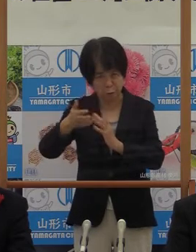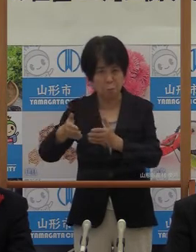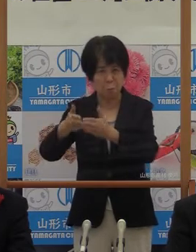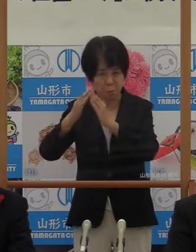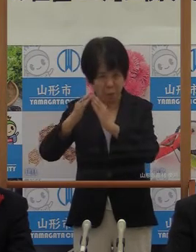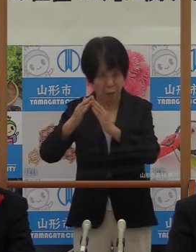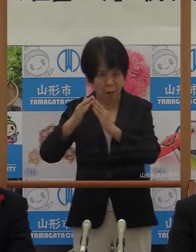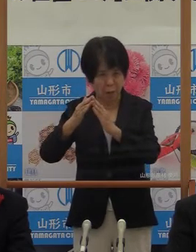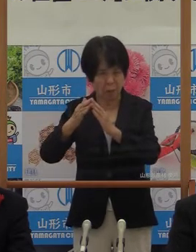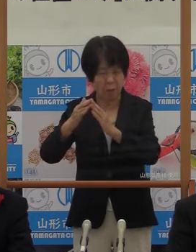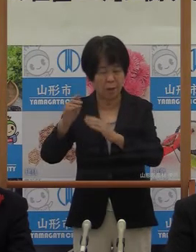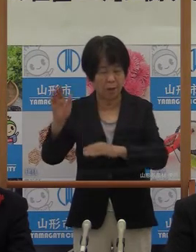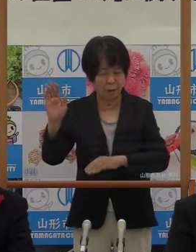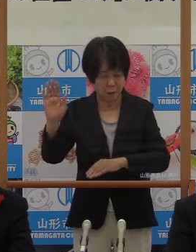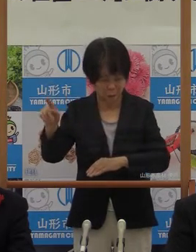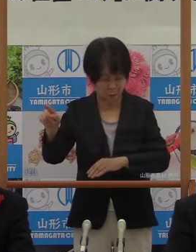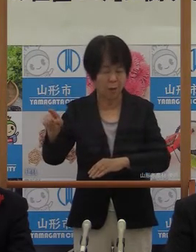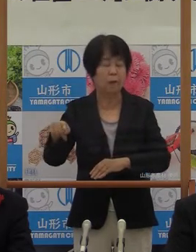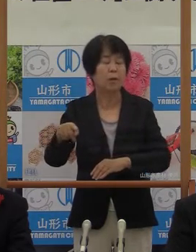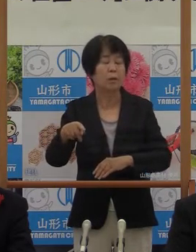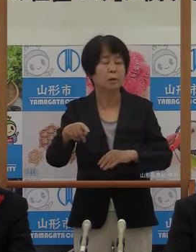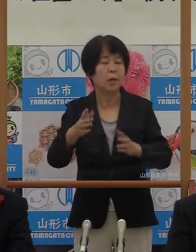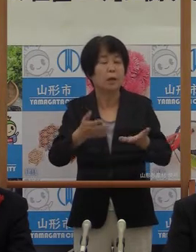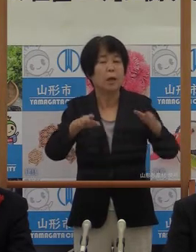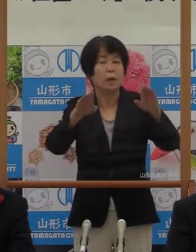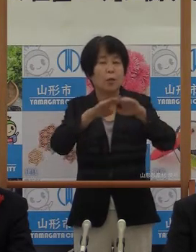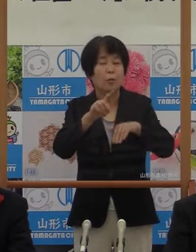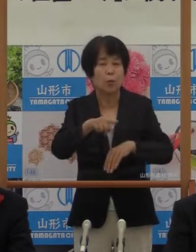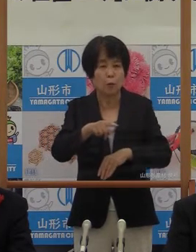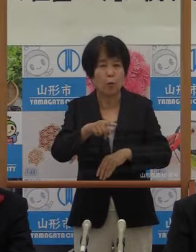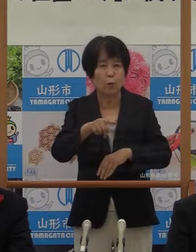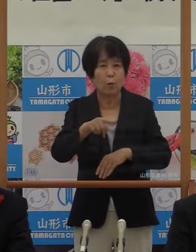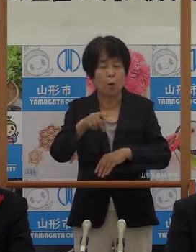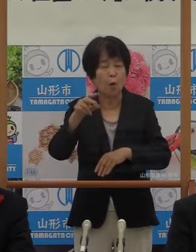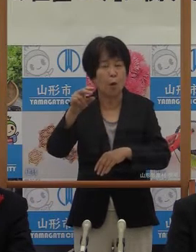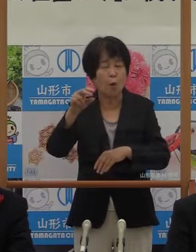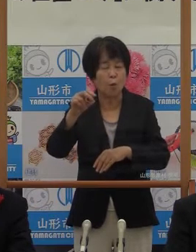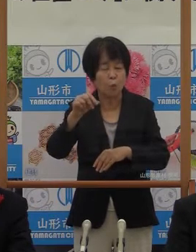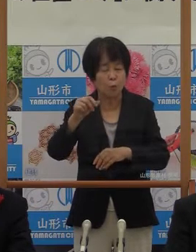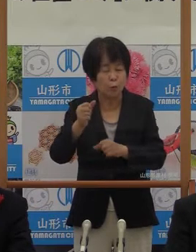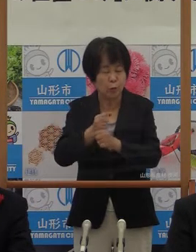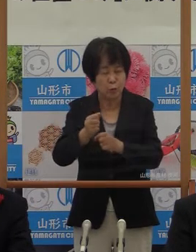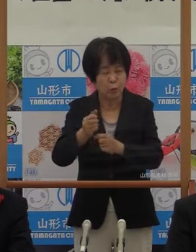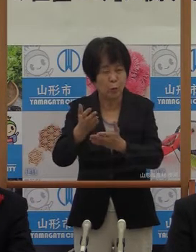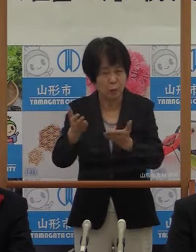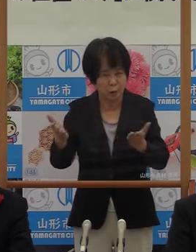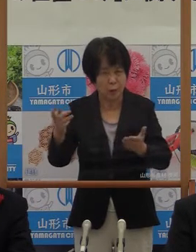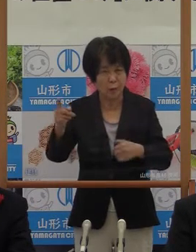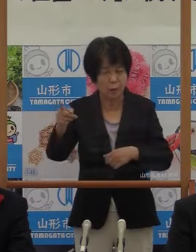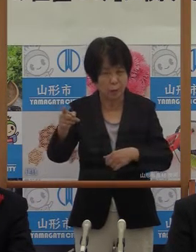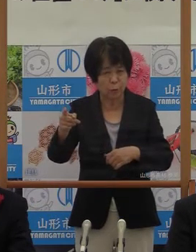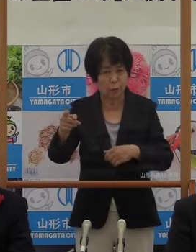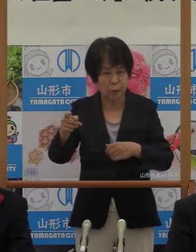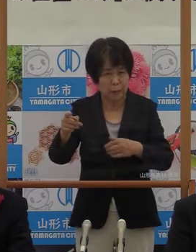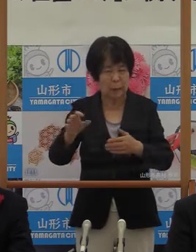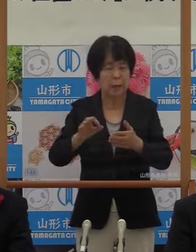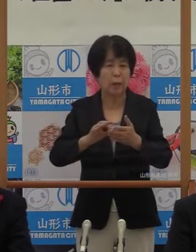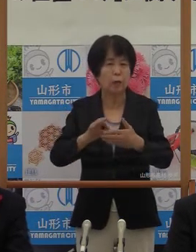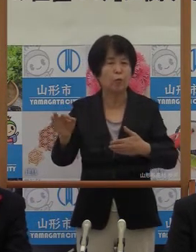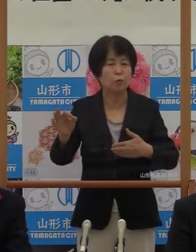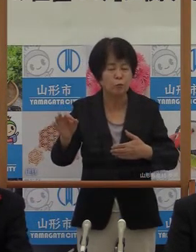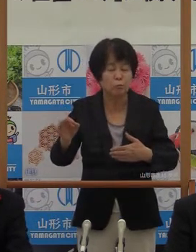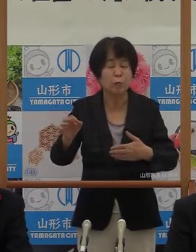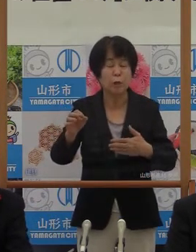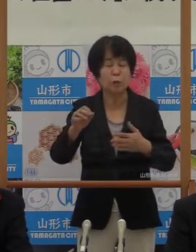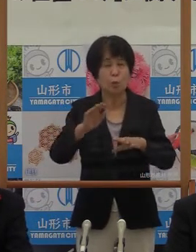、その建物とかをこう、まあ、不動産の方に、まあ、ディベロッパーの方にこう売ってしまって選択肢もあった